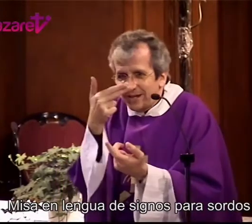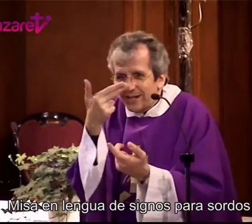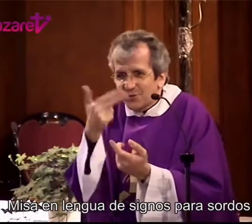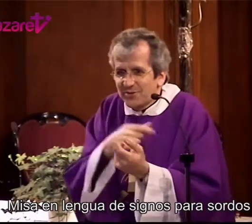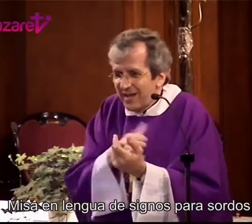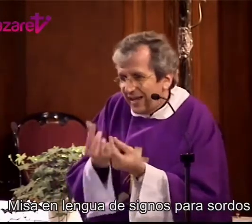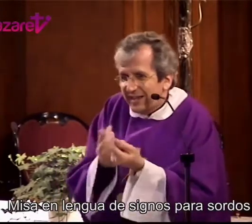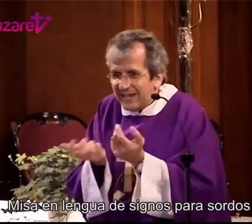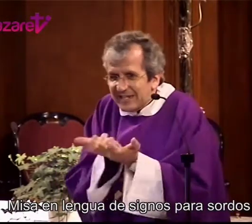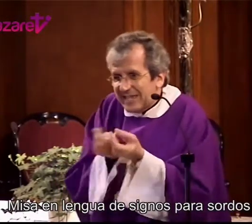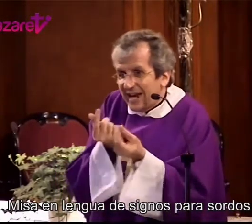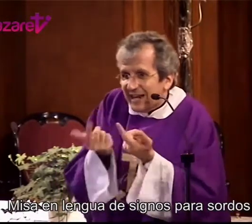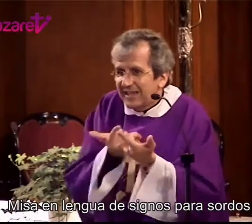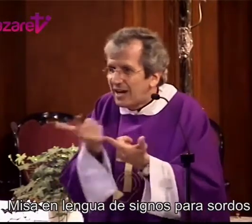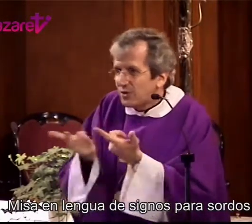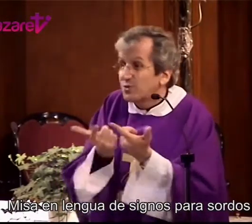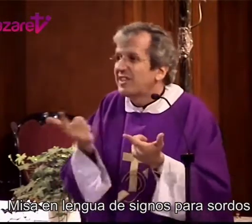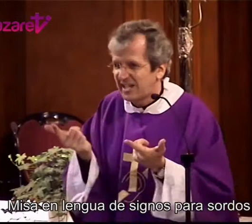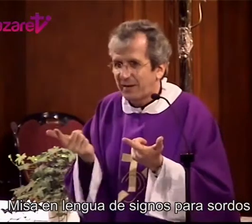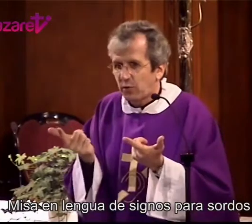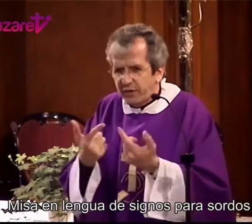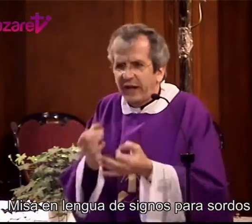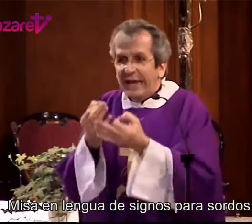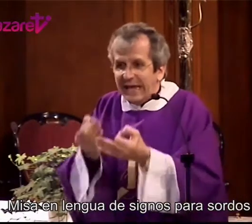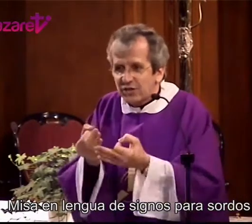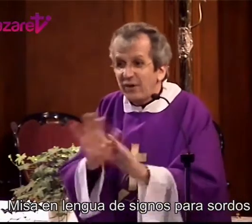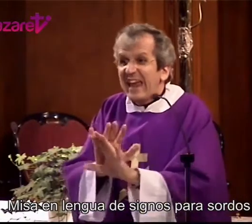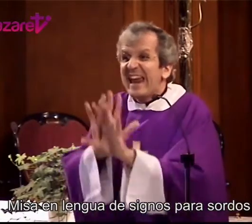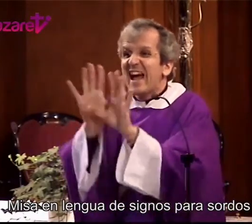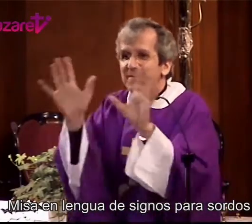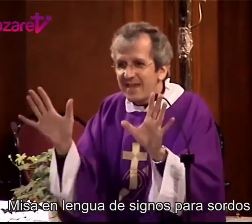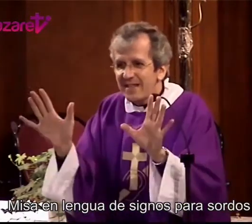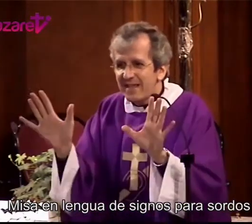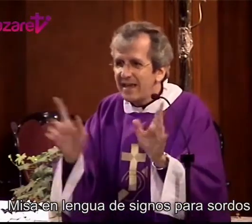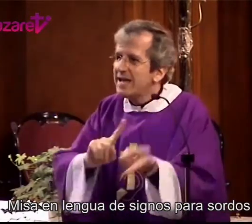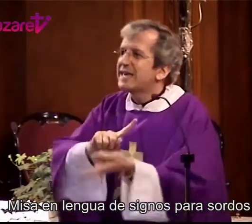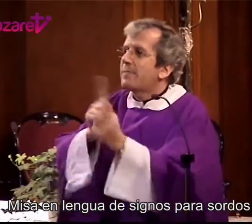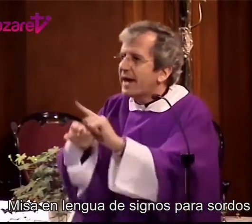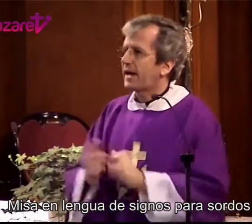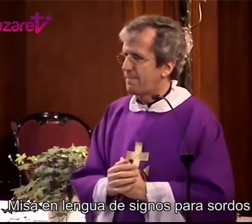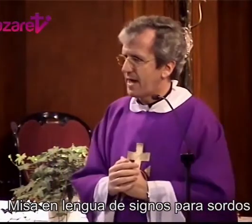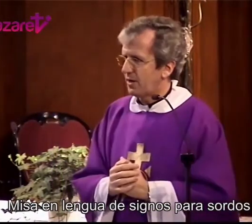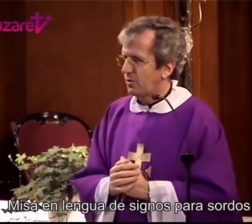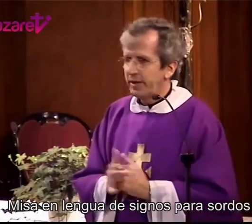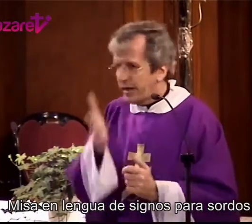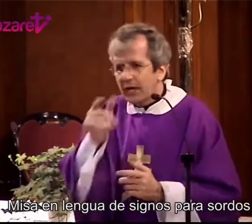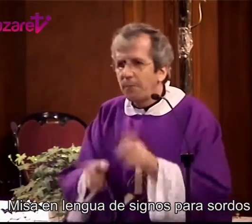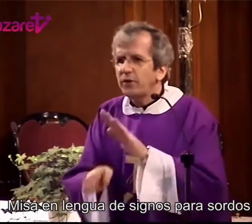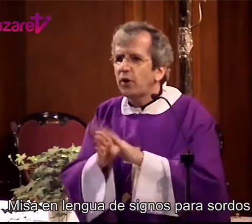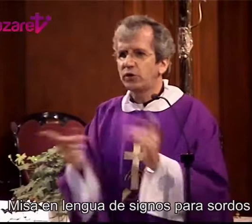sus intereses de ganar dinero, sus intereses particulares. Dice, esto era evidente que había que cambiarlo y que no podía continuar